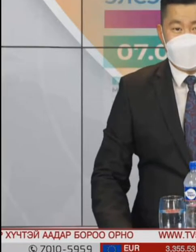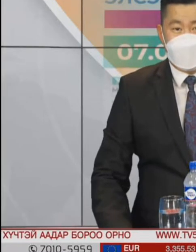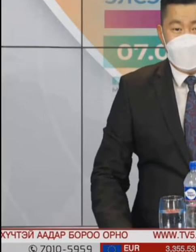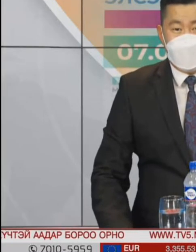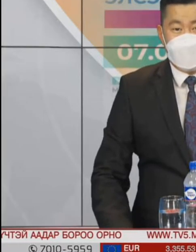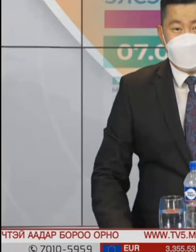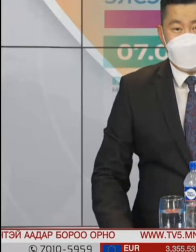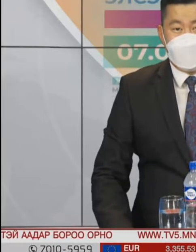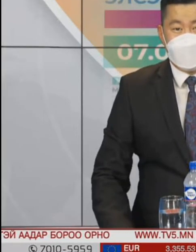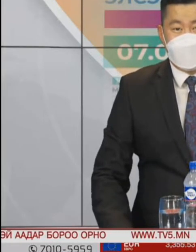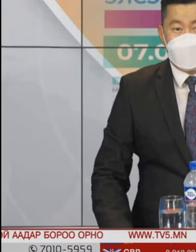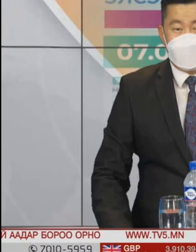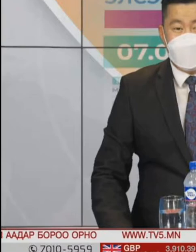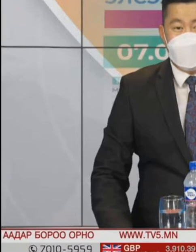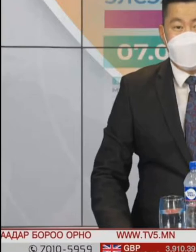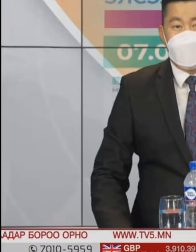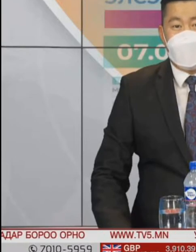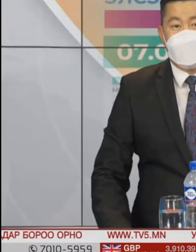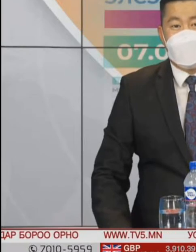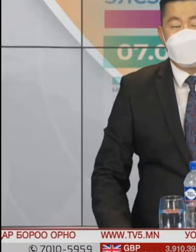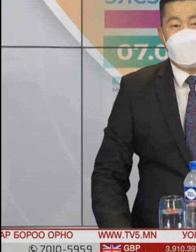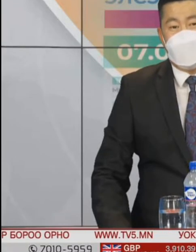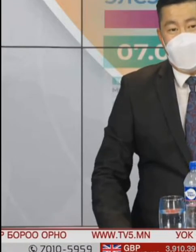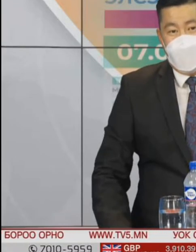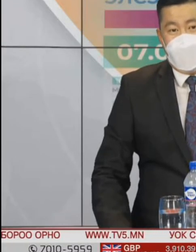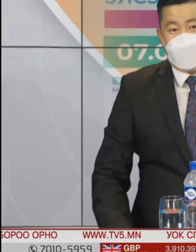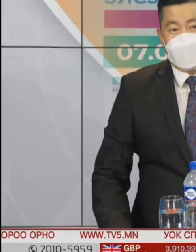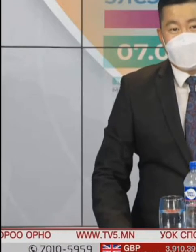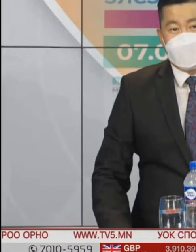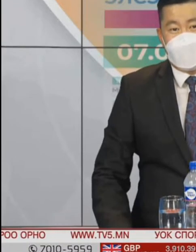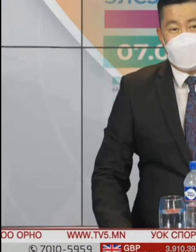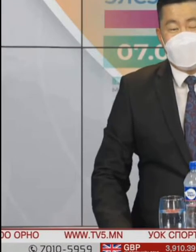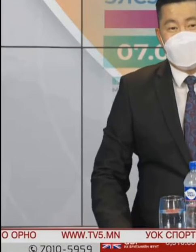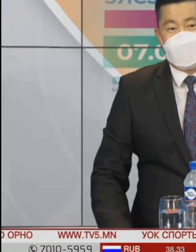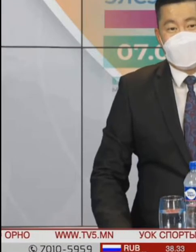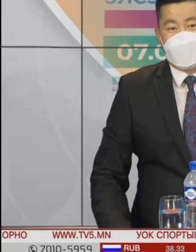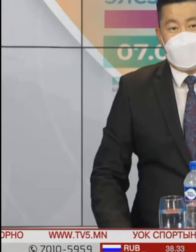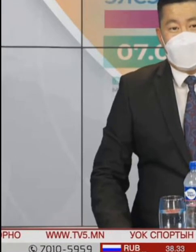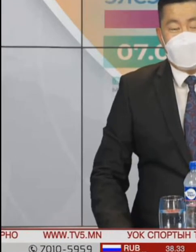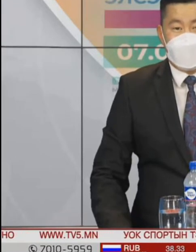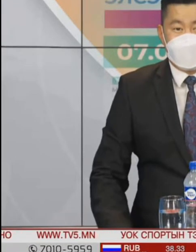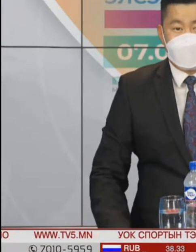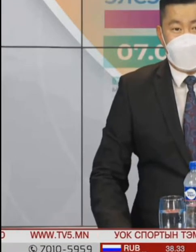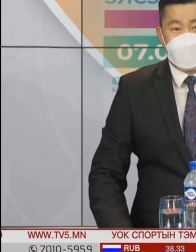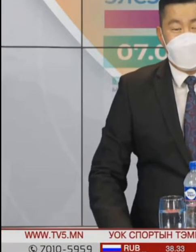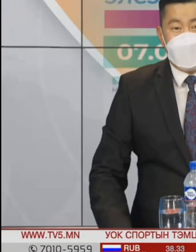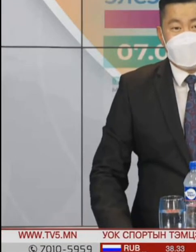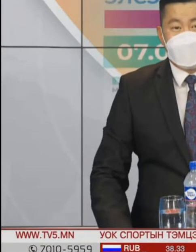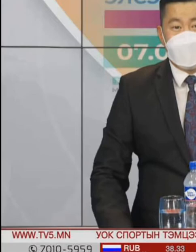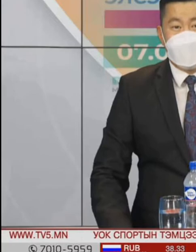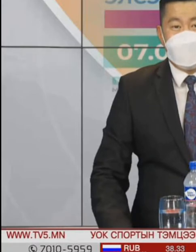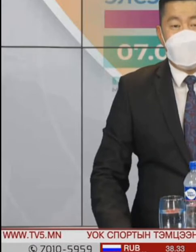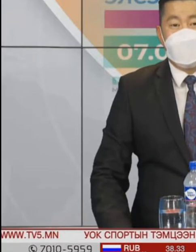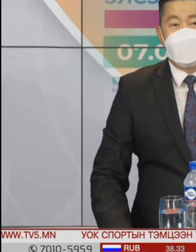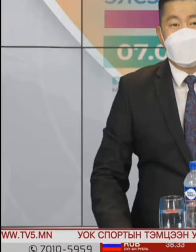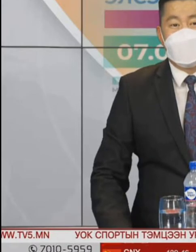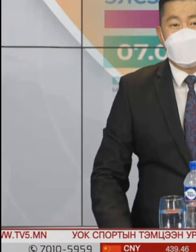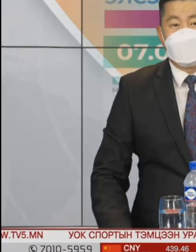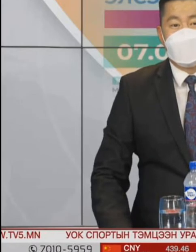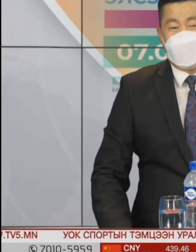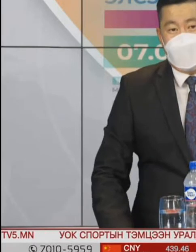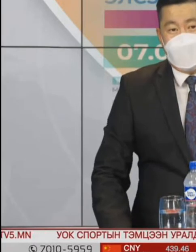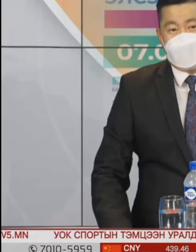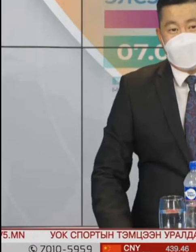газар ээлж тусаар хуралдаж эсэлтийн ерөнхий шалгалтыг ирэх 8-р сарын 19-ноос 22-ний өдрүүдэд авахар тогтсон байна. За